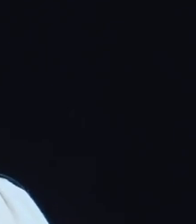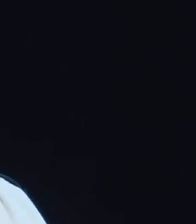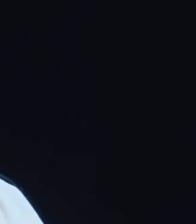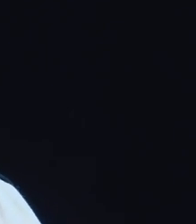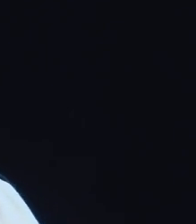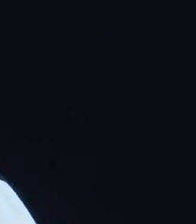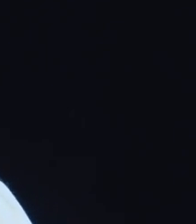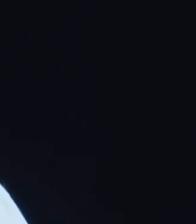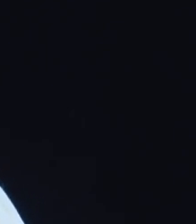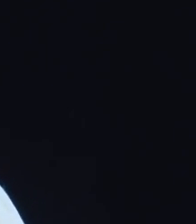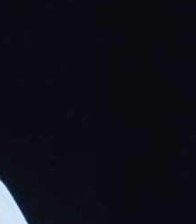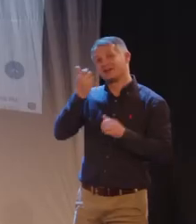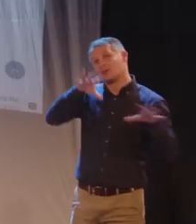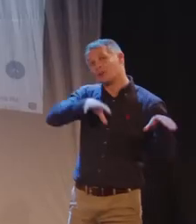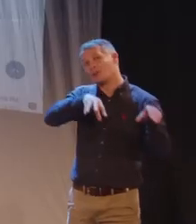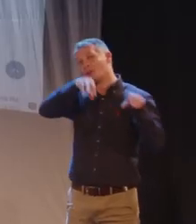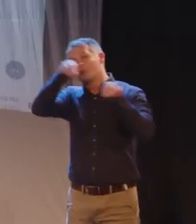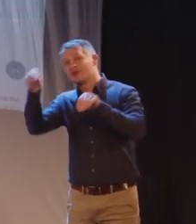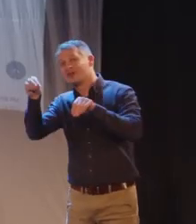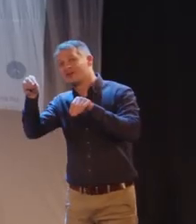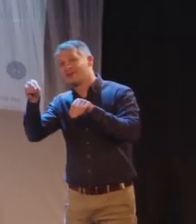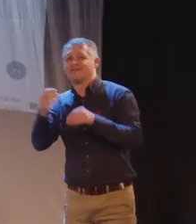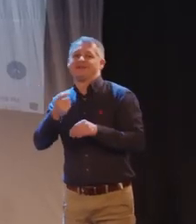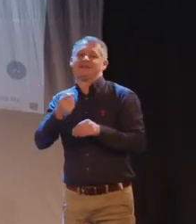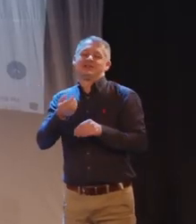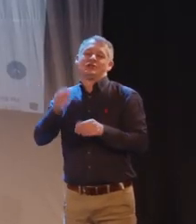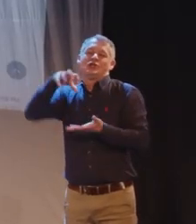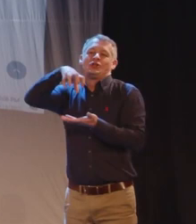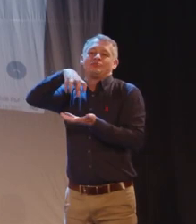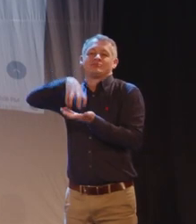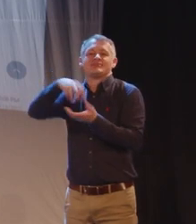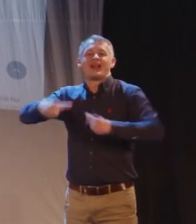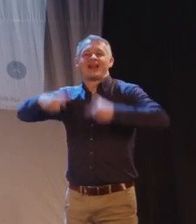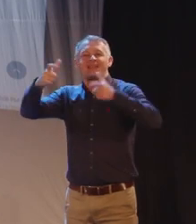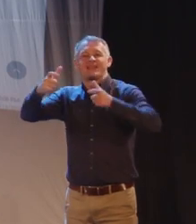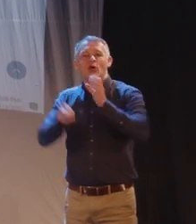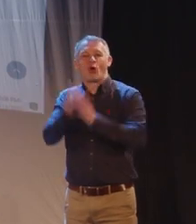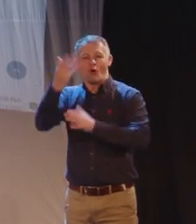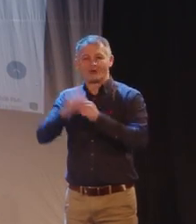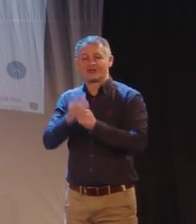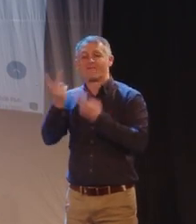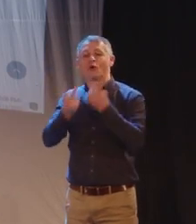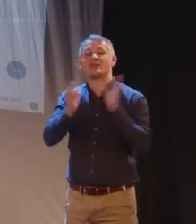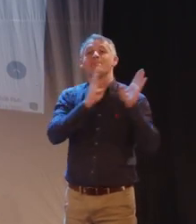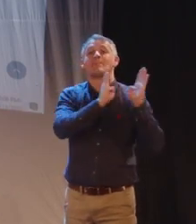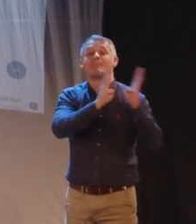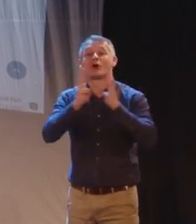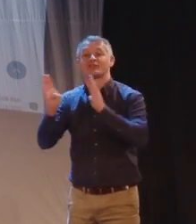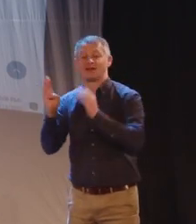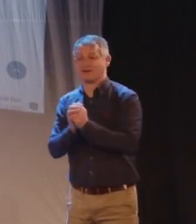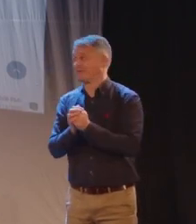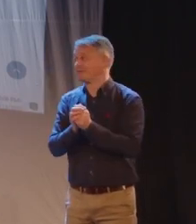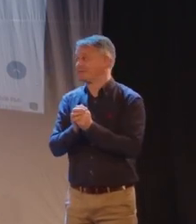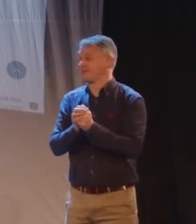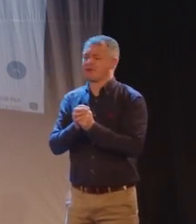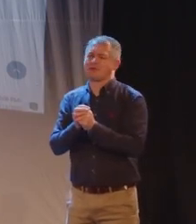muta înapoi în sediul școlii noastre, să utilizăm biblioteca la